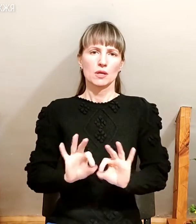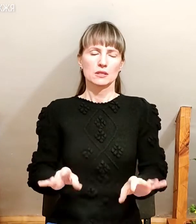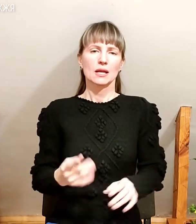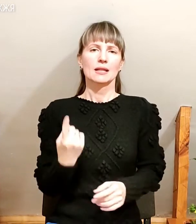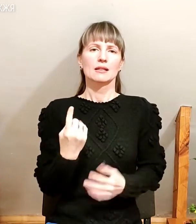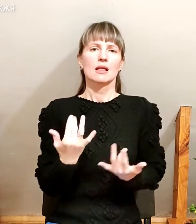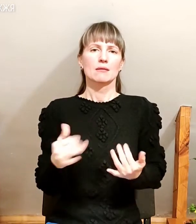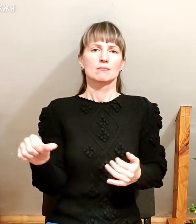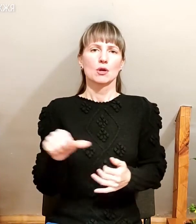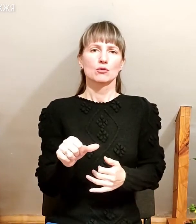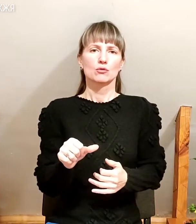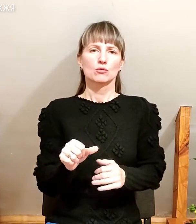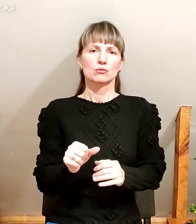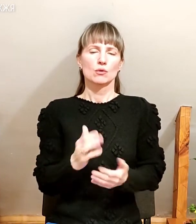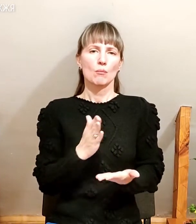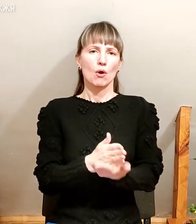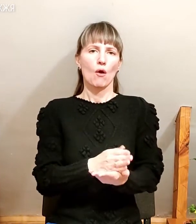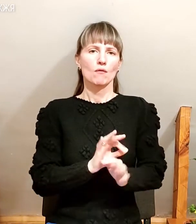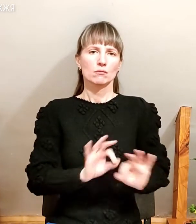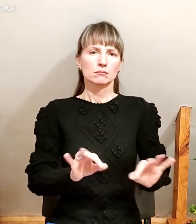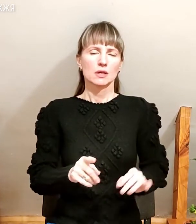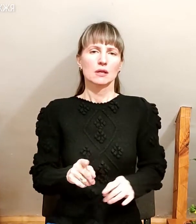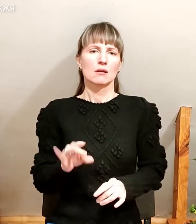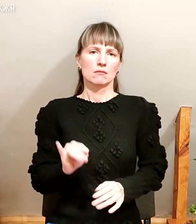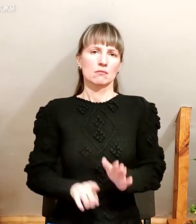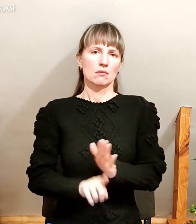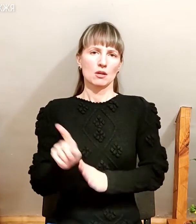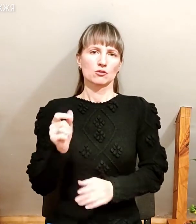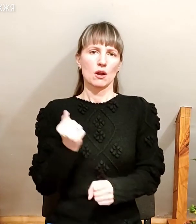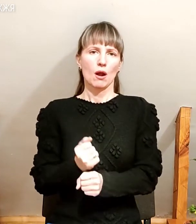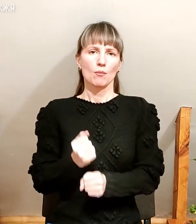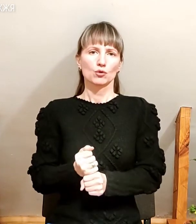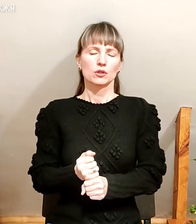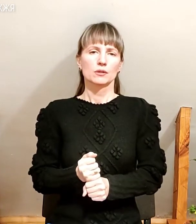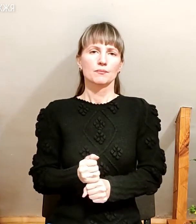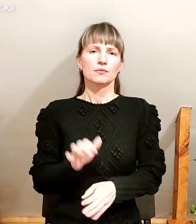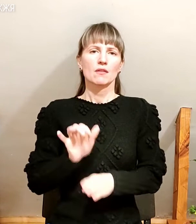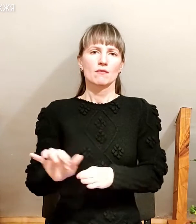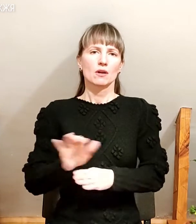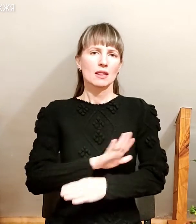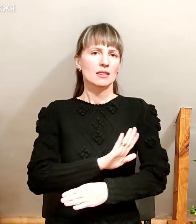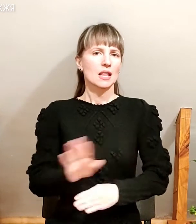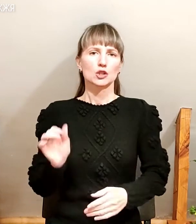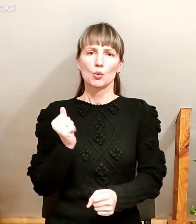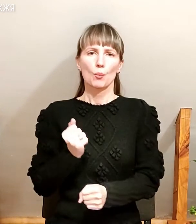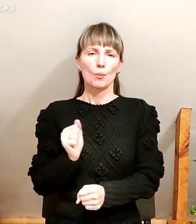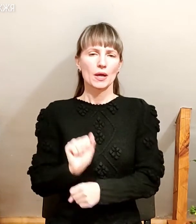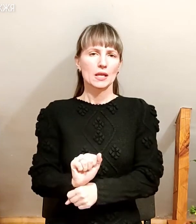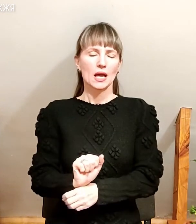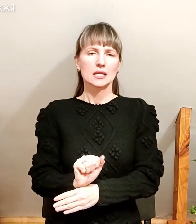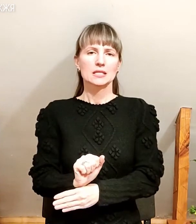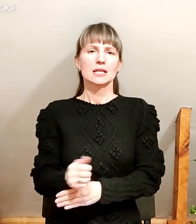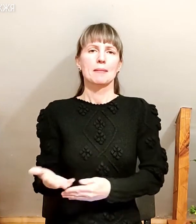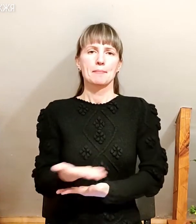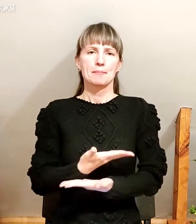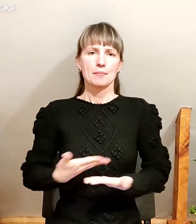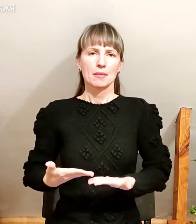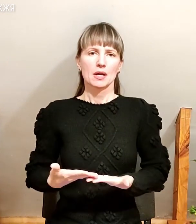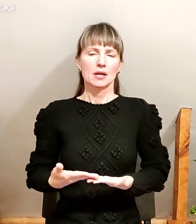хвилин профорієнтація і поїхали за роботу. Виробництво не зупиняється, ми переключились,